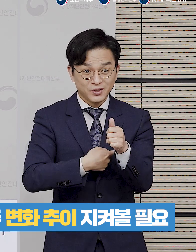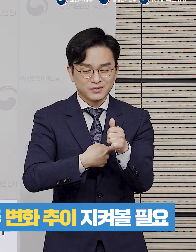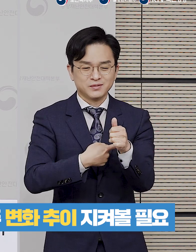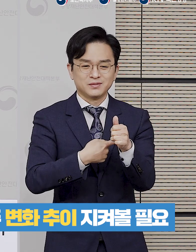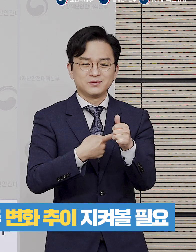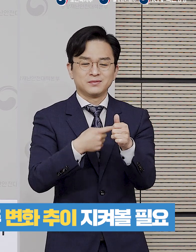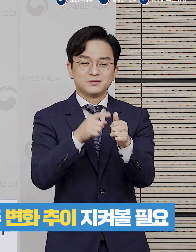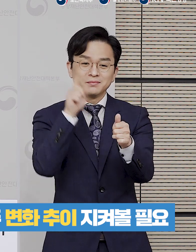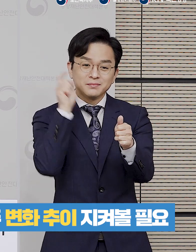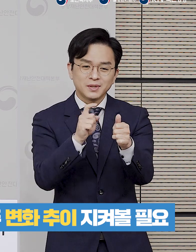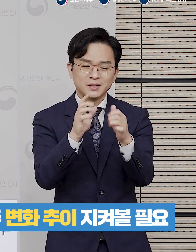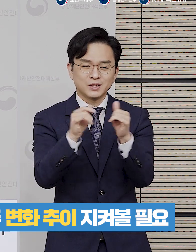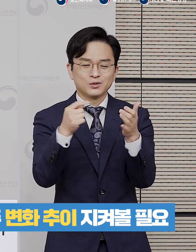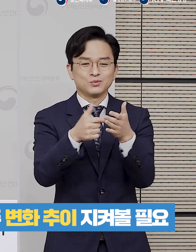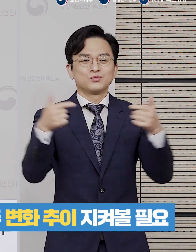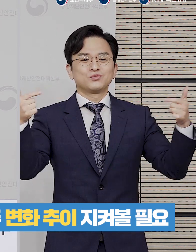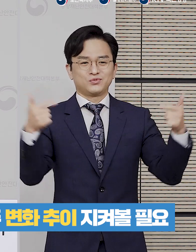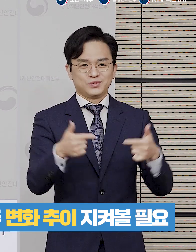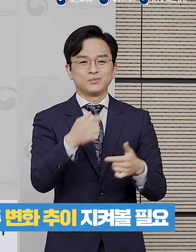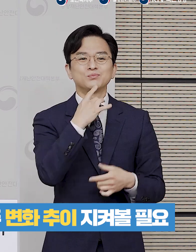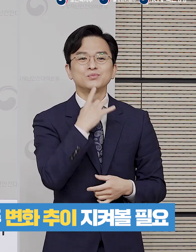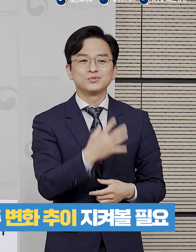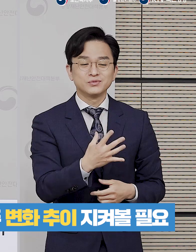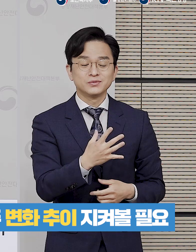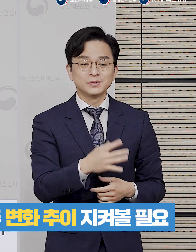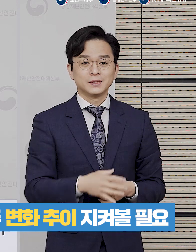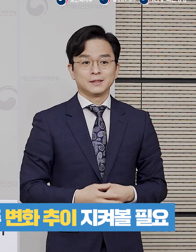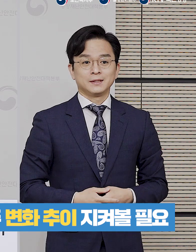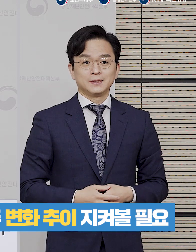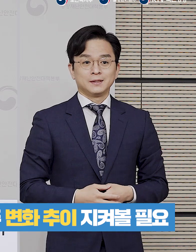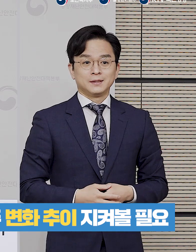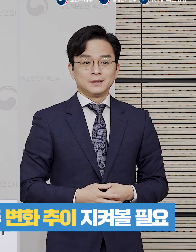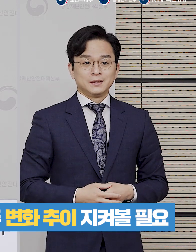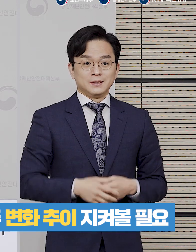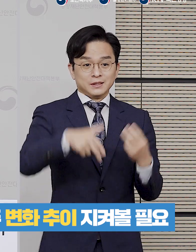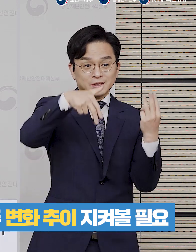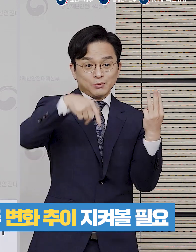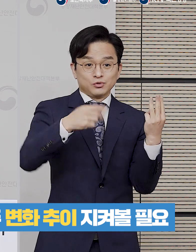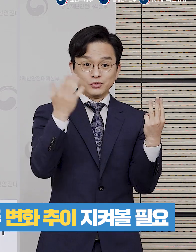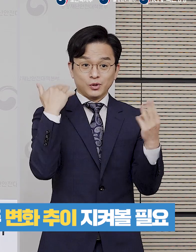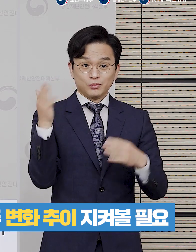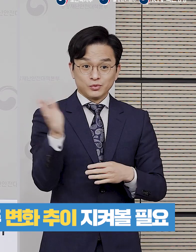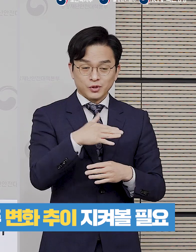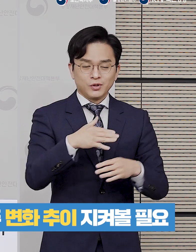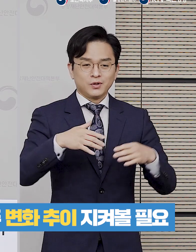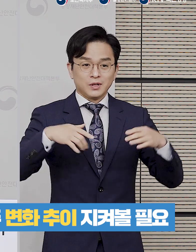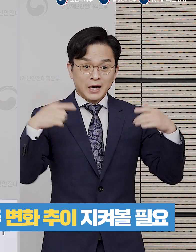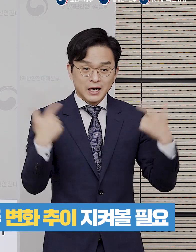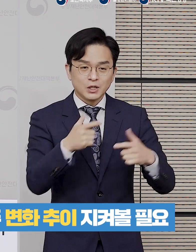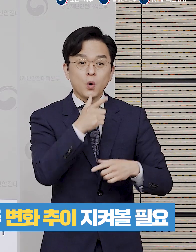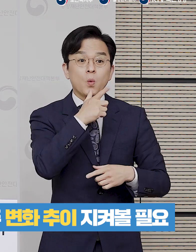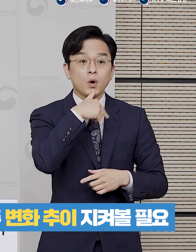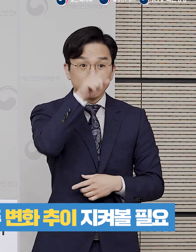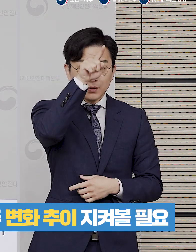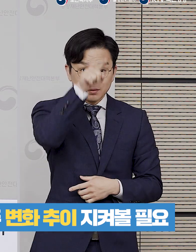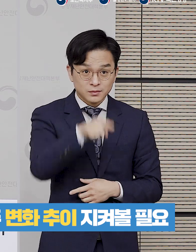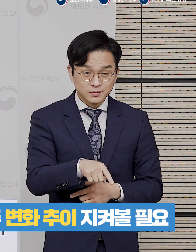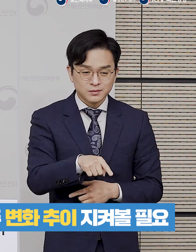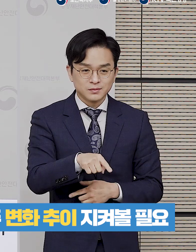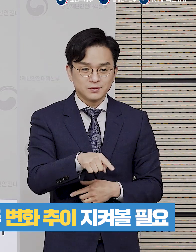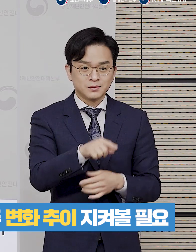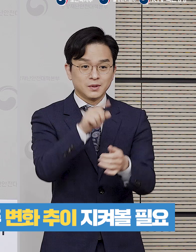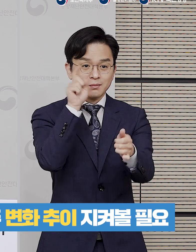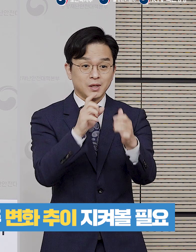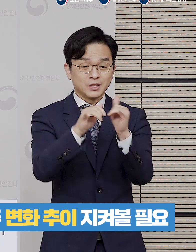수치만으로 증감의 추세가 있다라고 판단하기는 어렵습니다. 지난 3주 동안에도 월요일마다